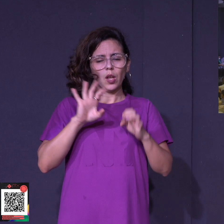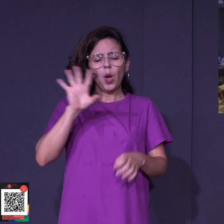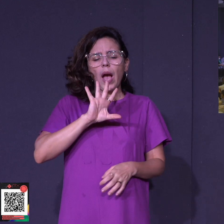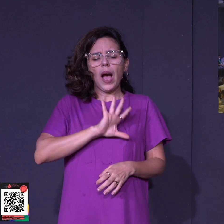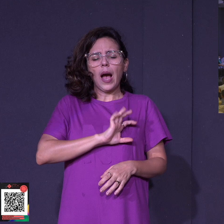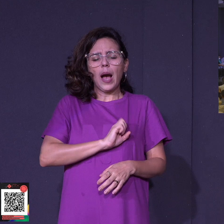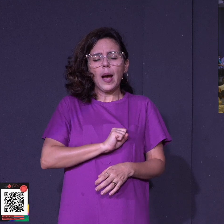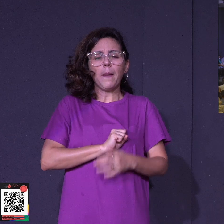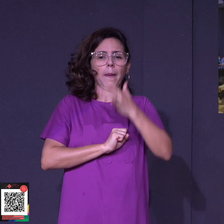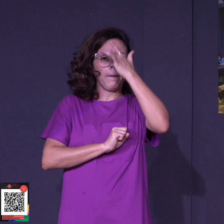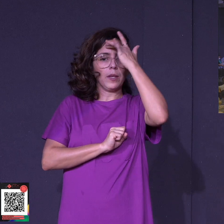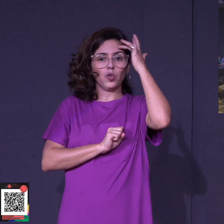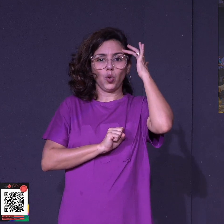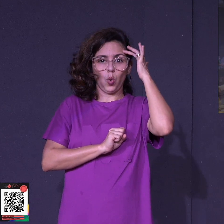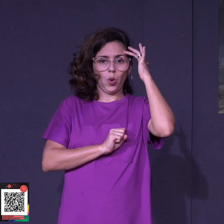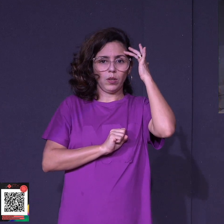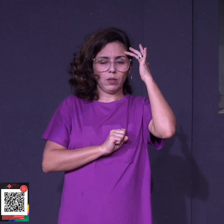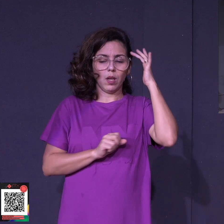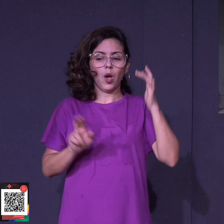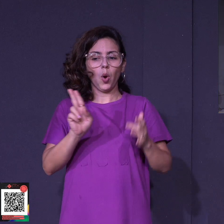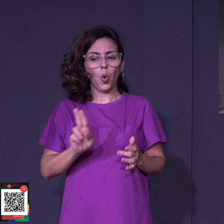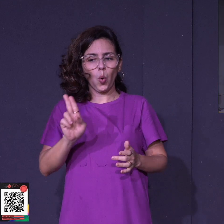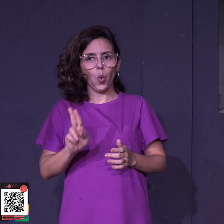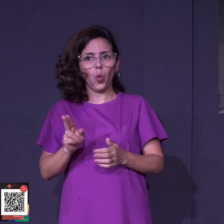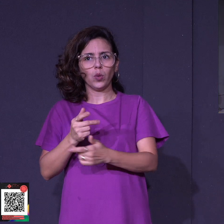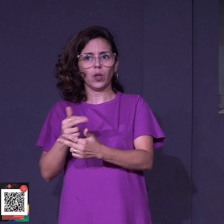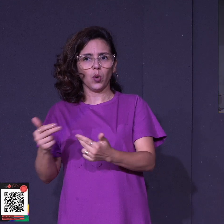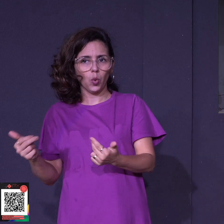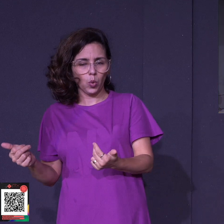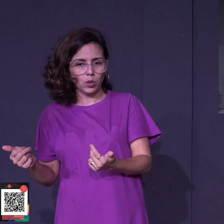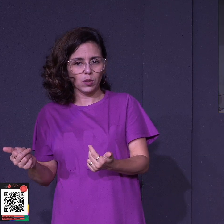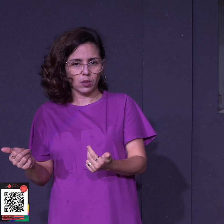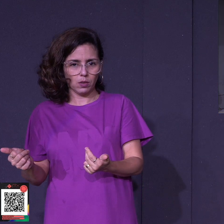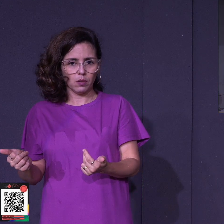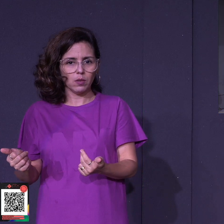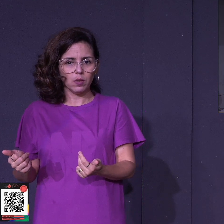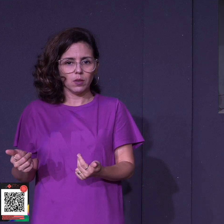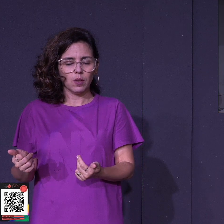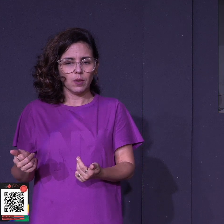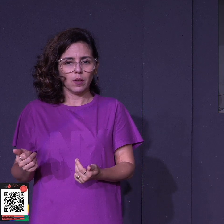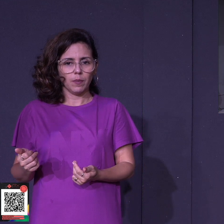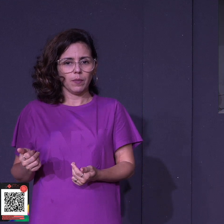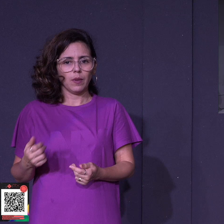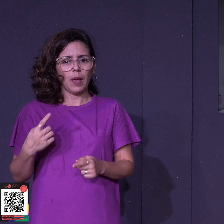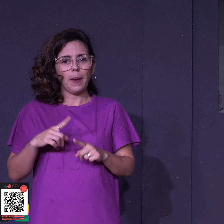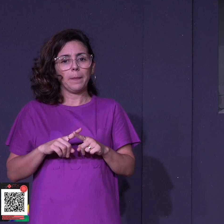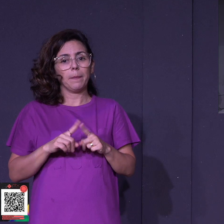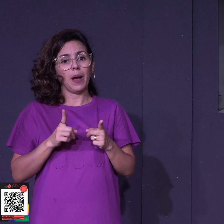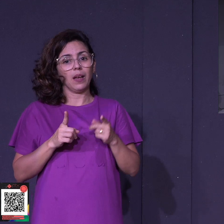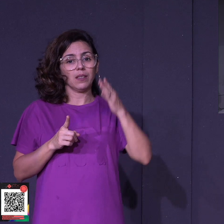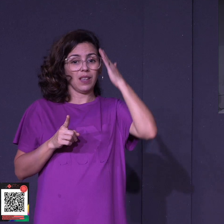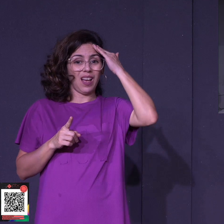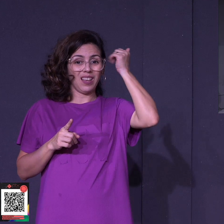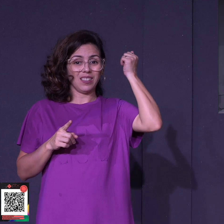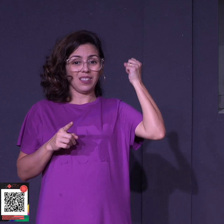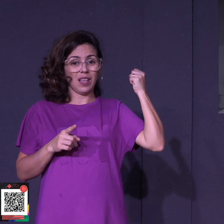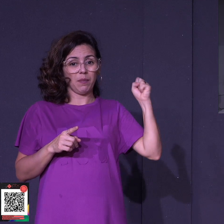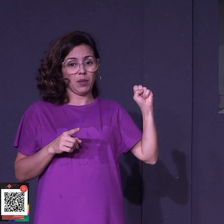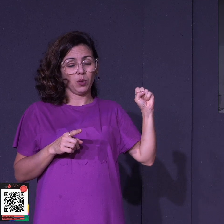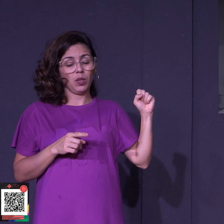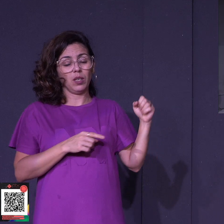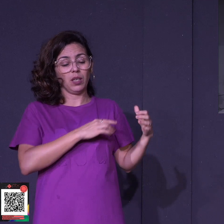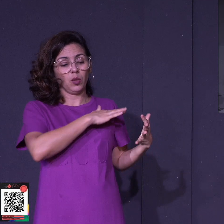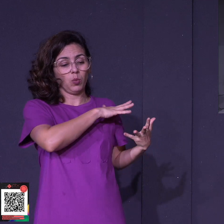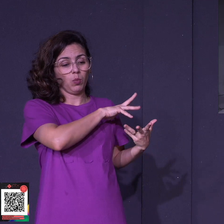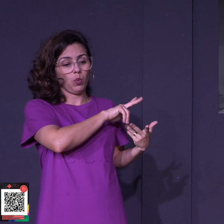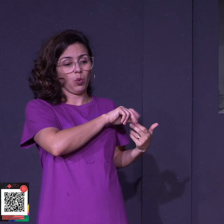coisas. Quem vive pela sabedoria terrena usa pessoas, porque ama e